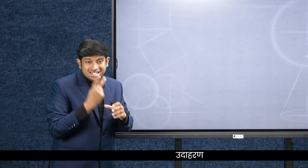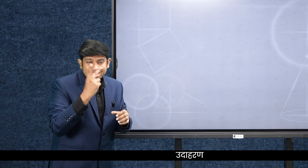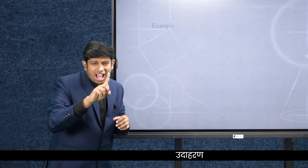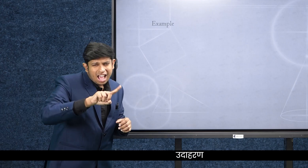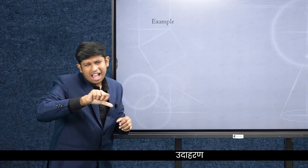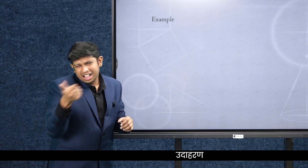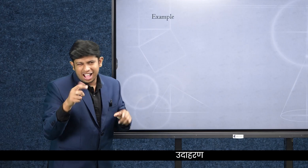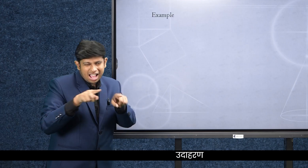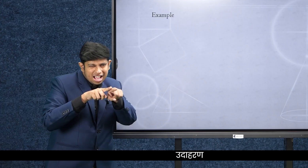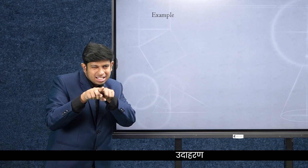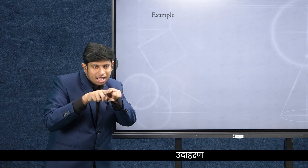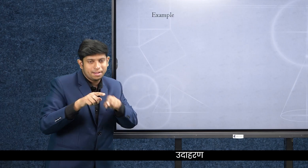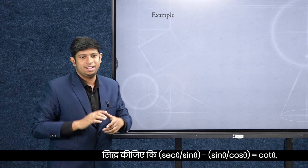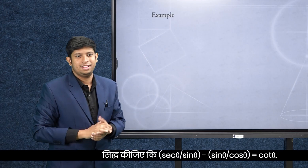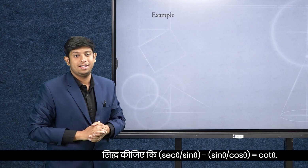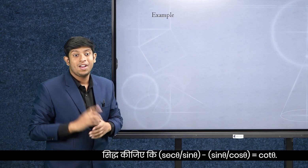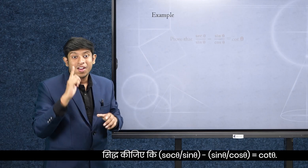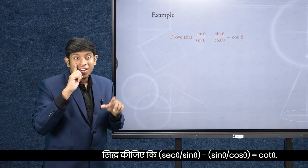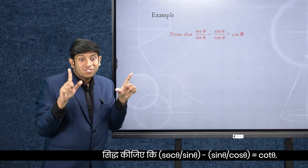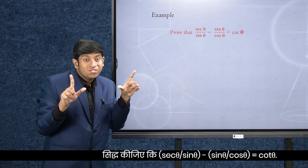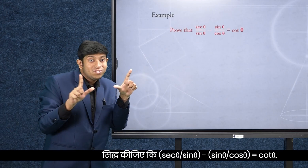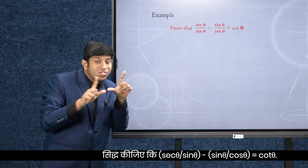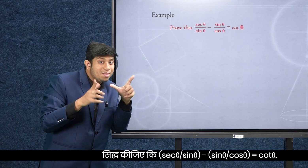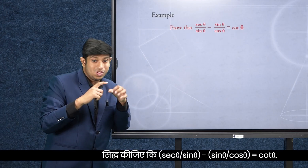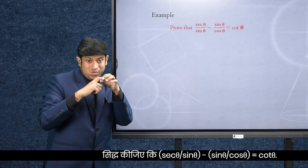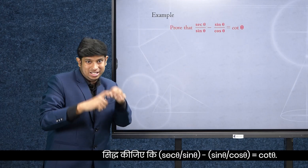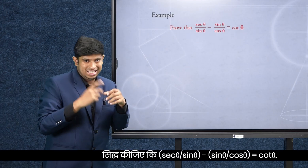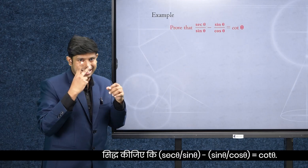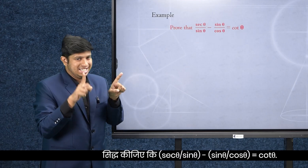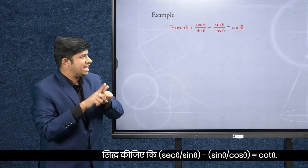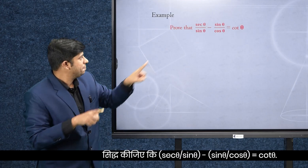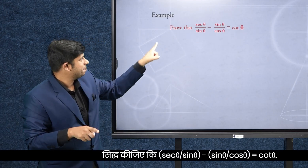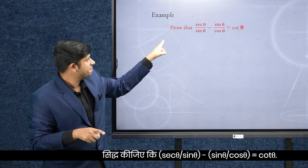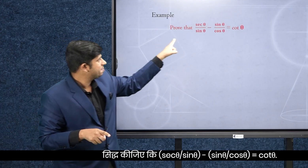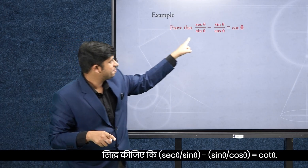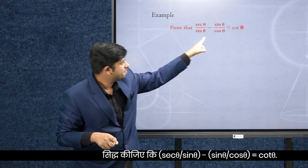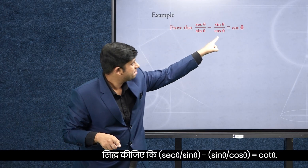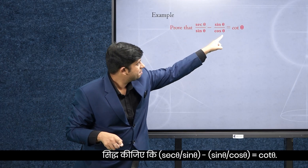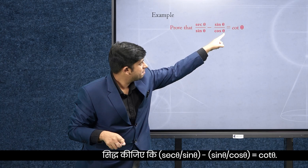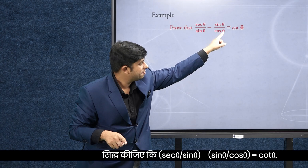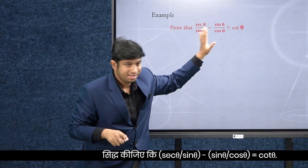उदाहरण: सिद्ध कीजिए कि सेक साइन sin cos equals